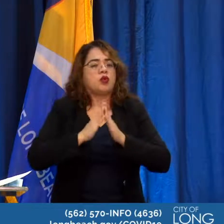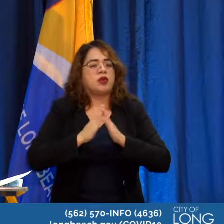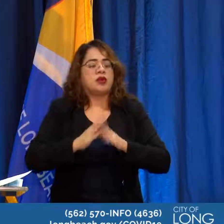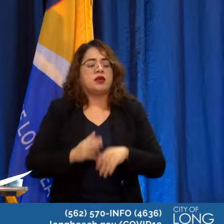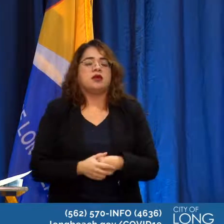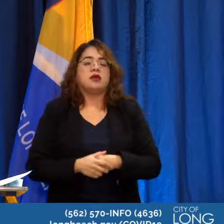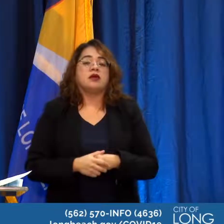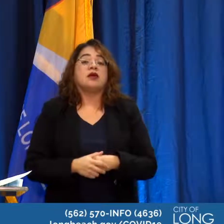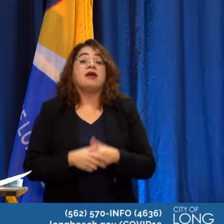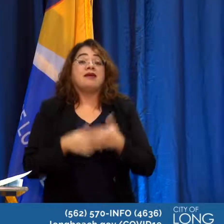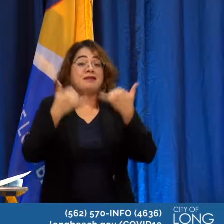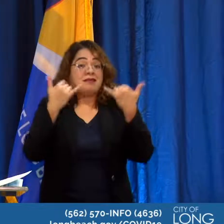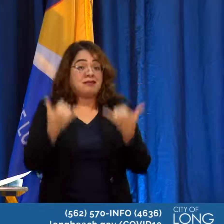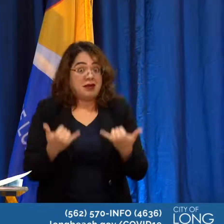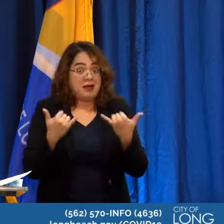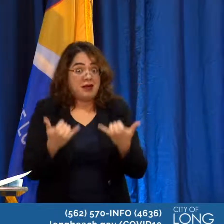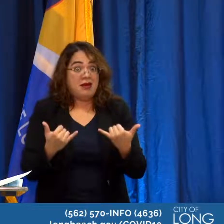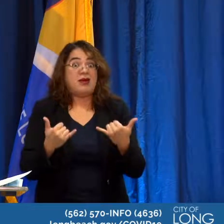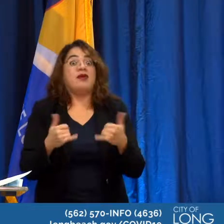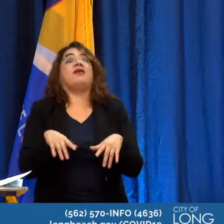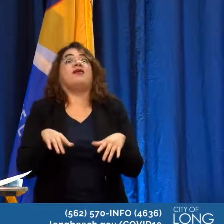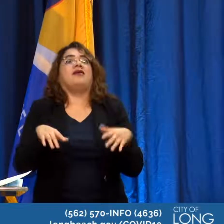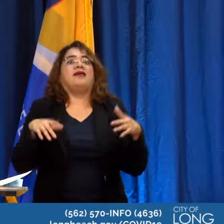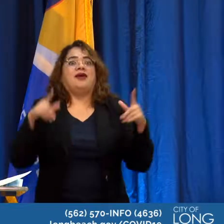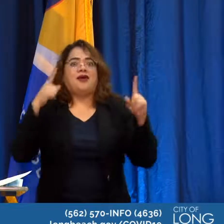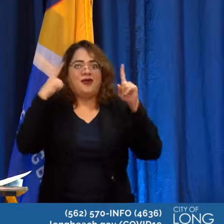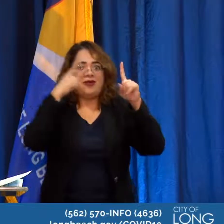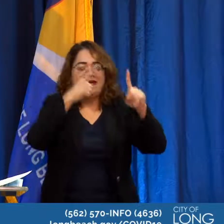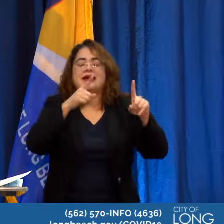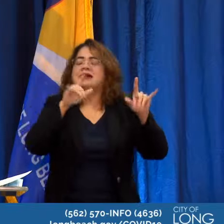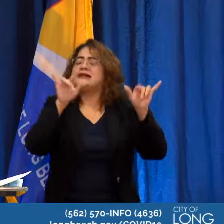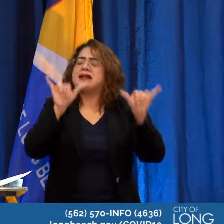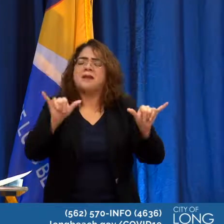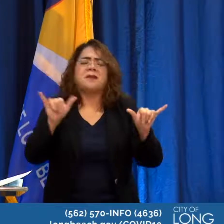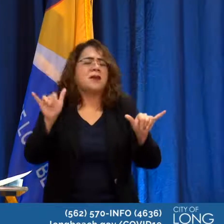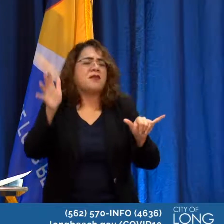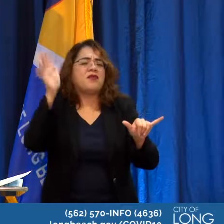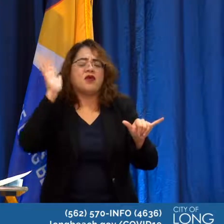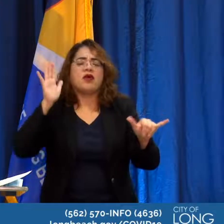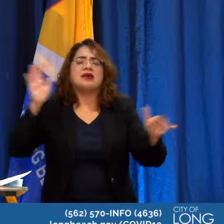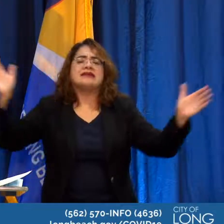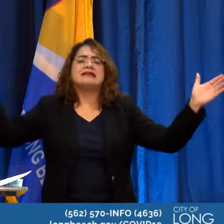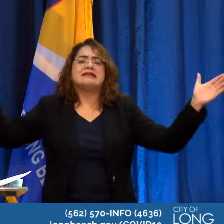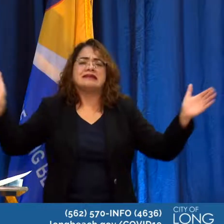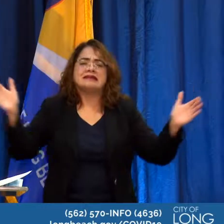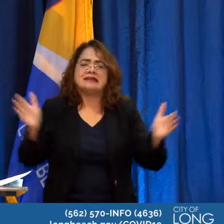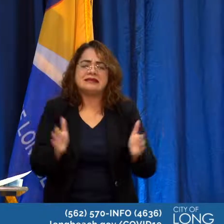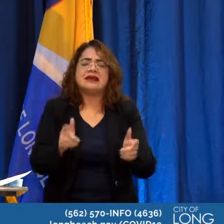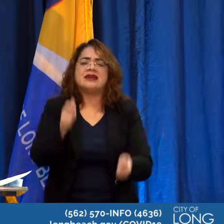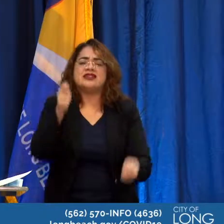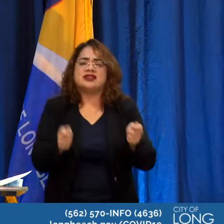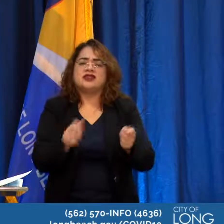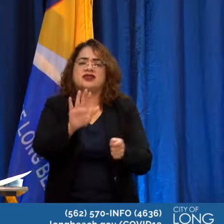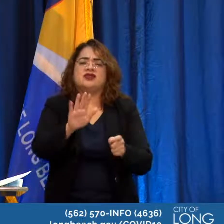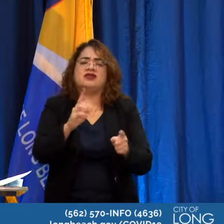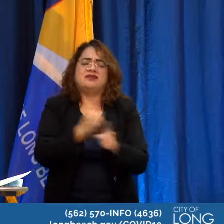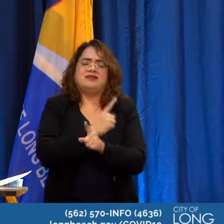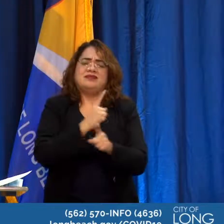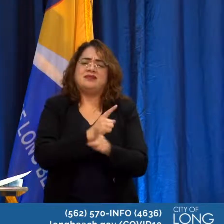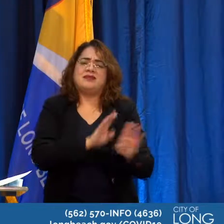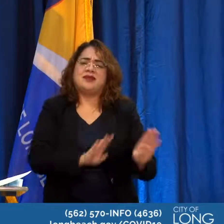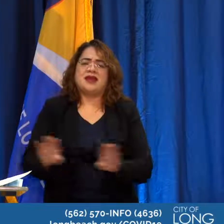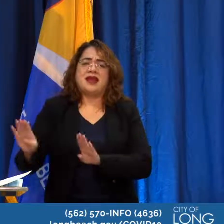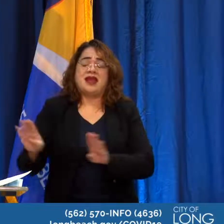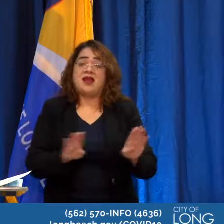tomar medidas ahora para disminuir la cantidad de casos nuevos, los cuales tendrán un impacto en hospitalizaciones